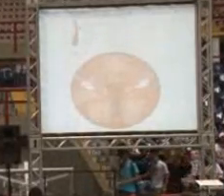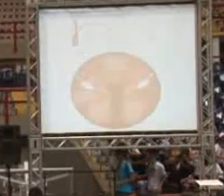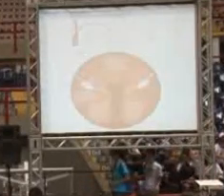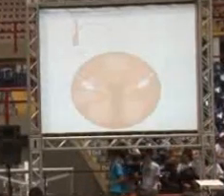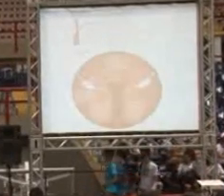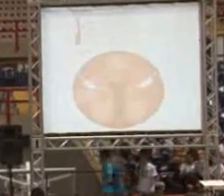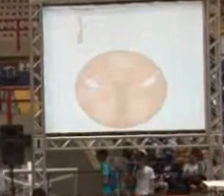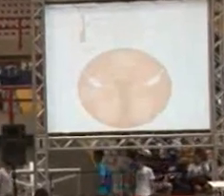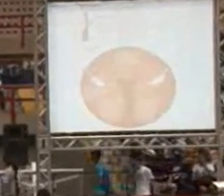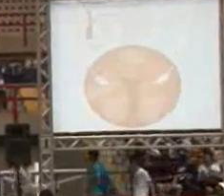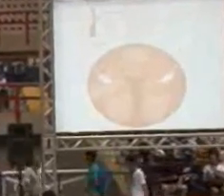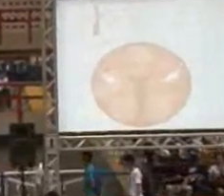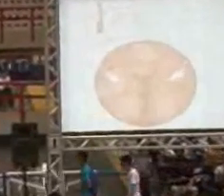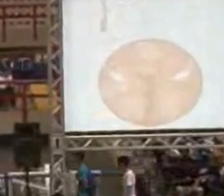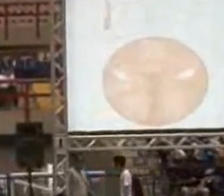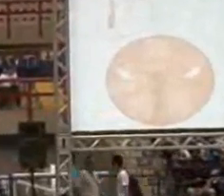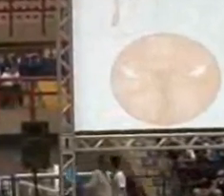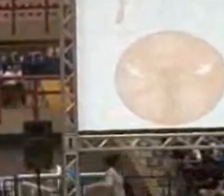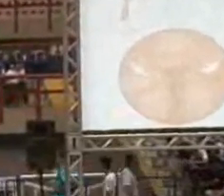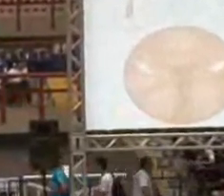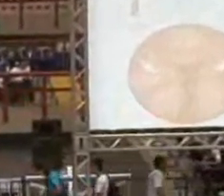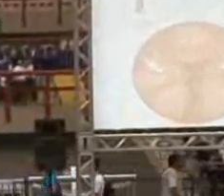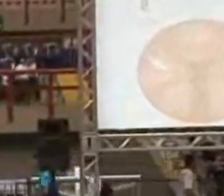uma cirurgia para retirar de uma hérnia